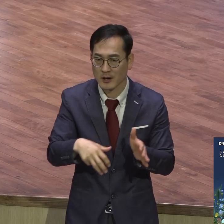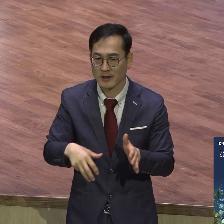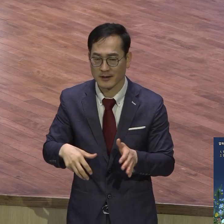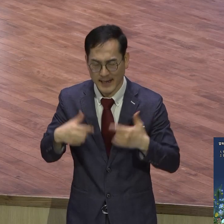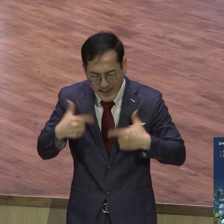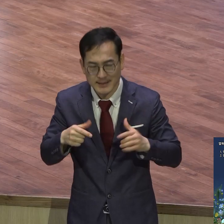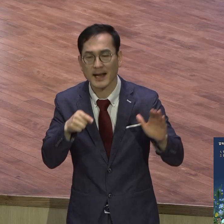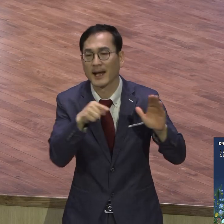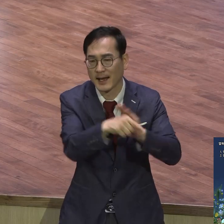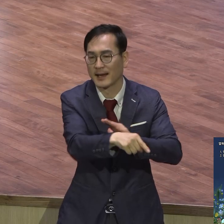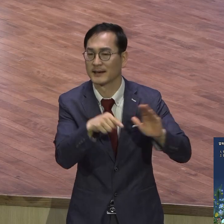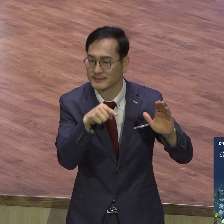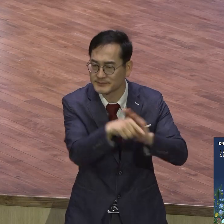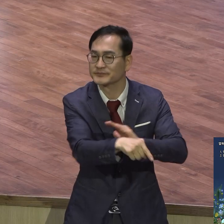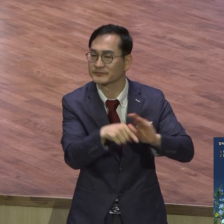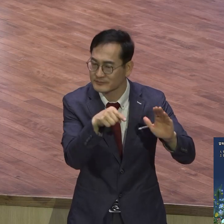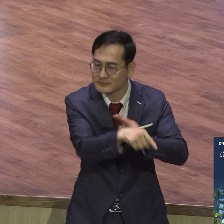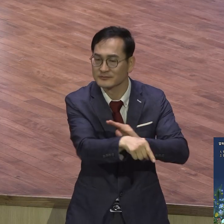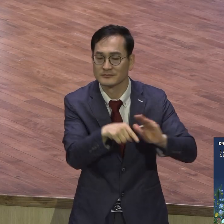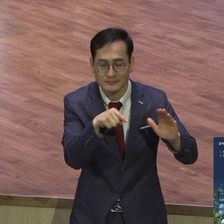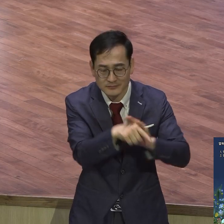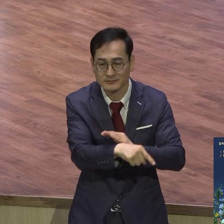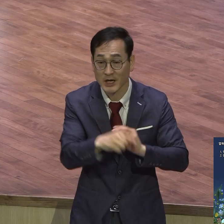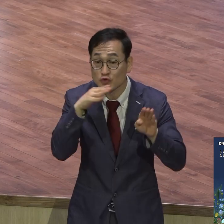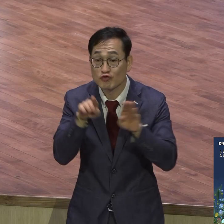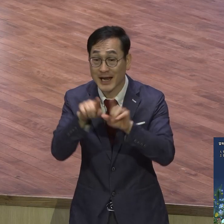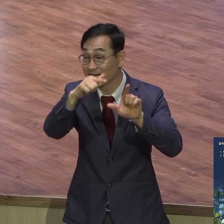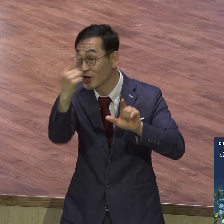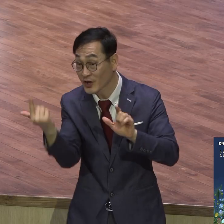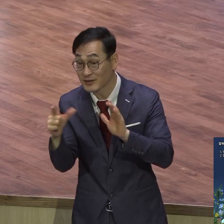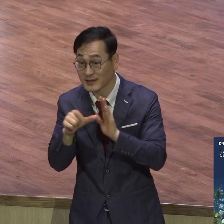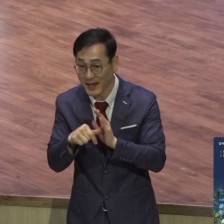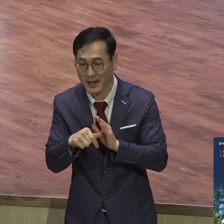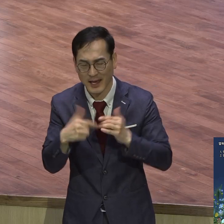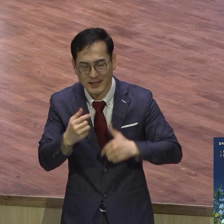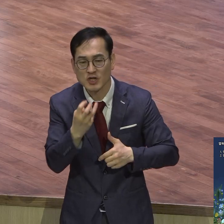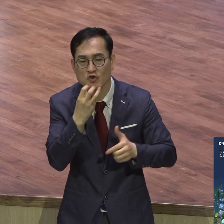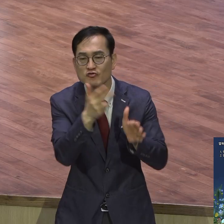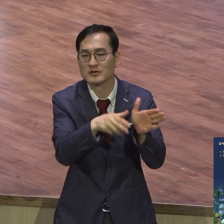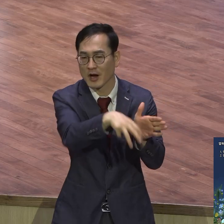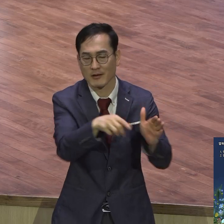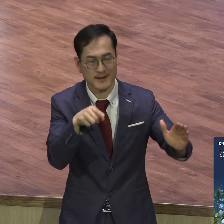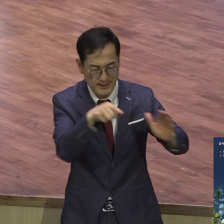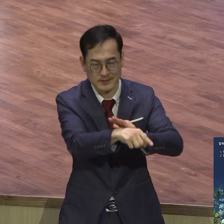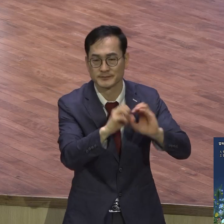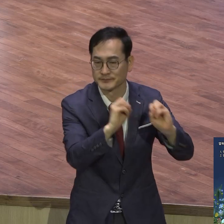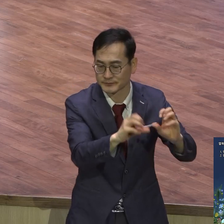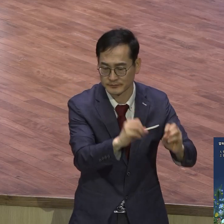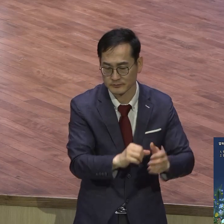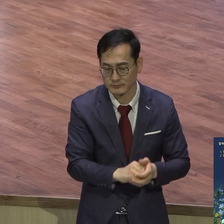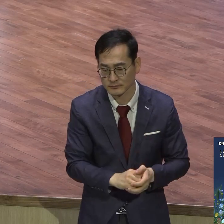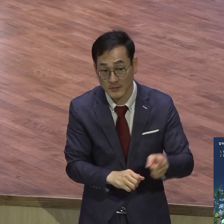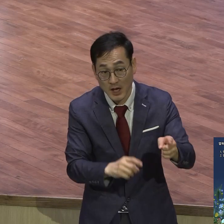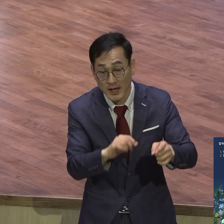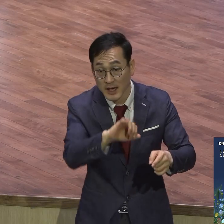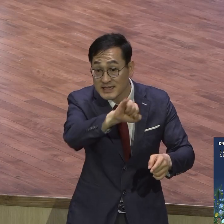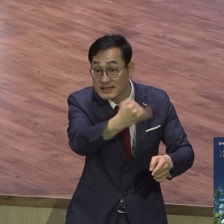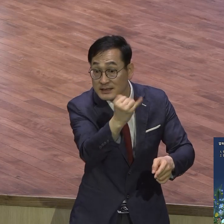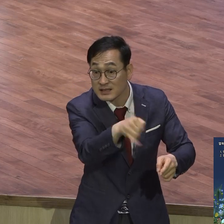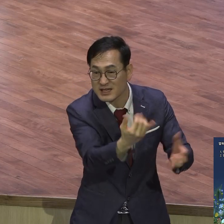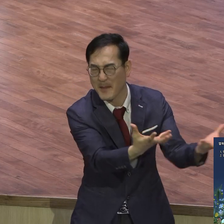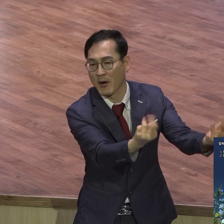매주 갔다고 매주 주일 저녁에 주일 저녁에 예배 다 끝나거든요 그가 뭐가 있냐 여호와의 정의들이 제일